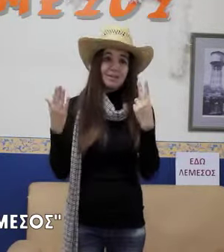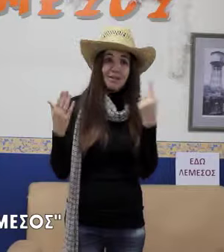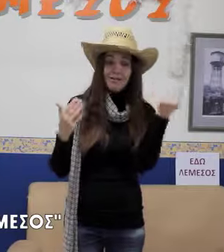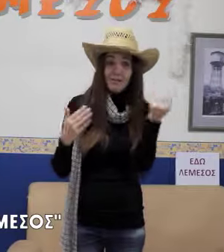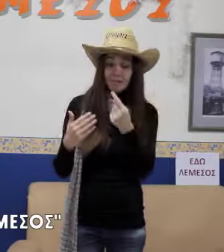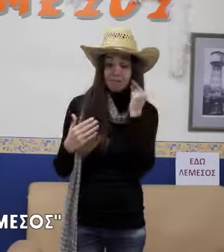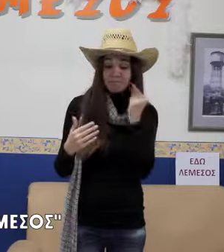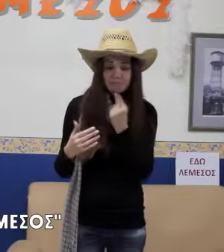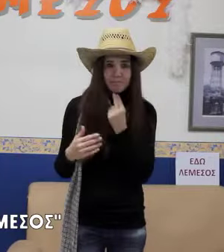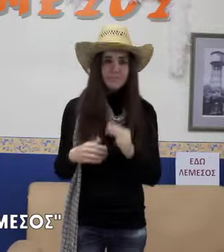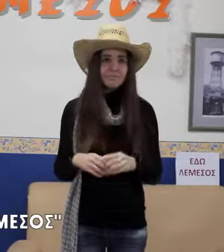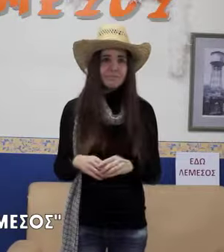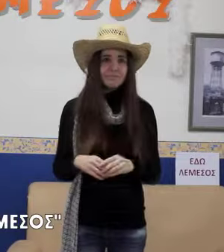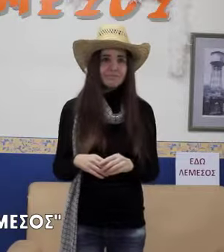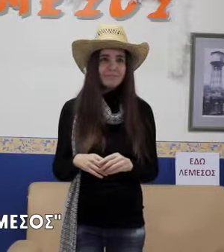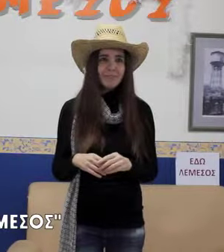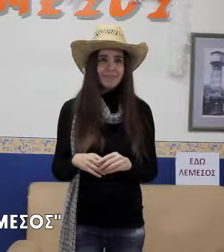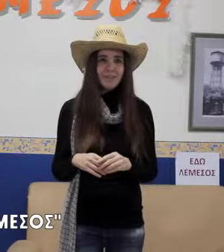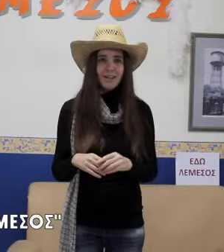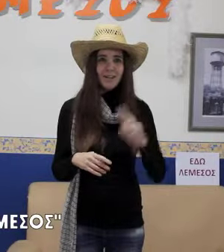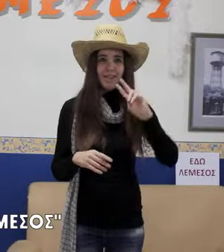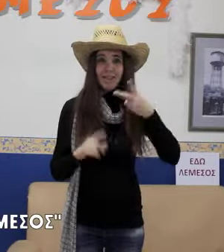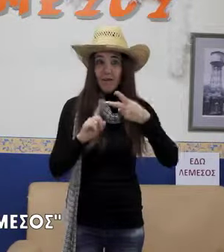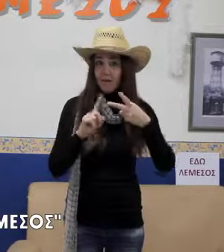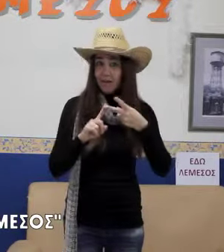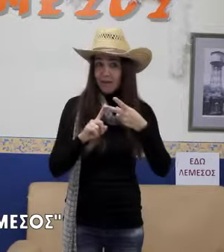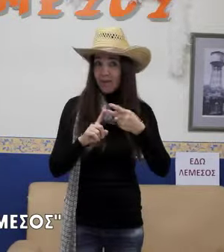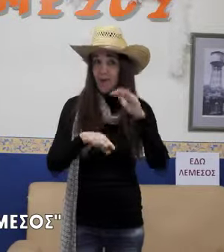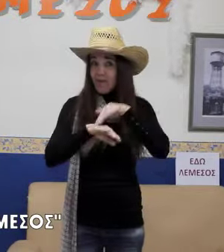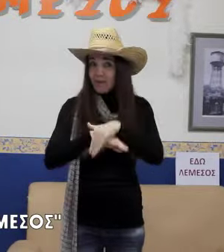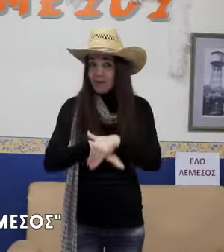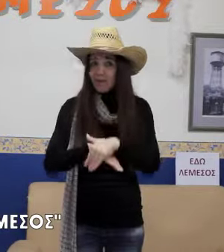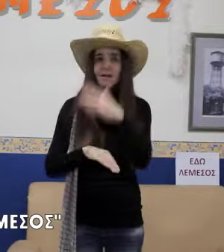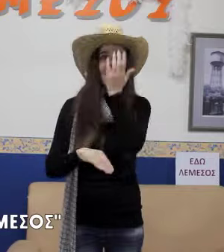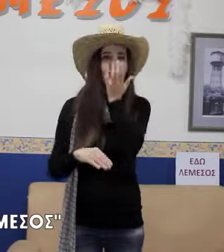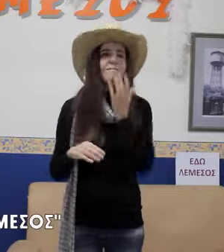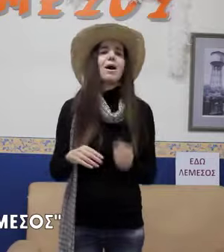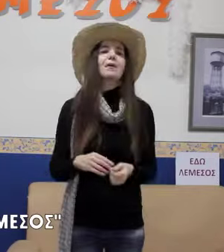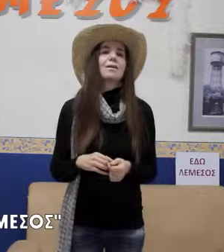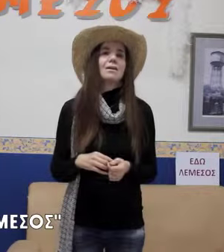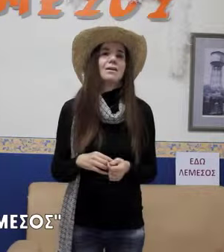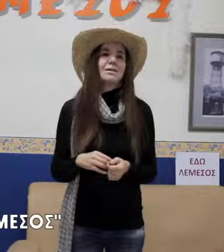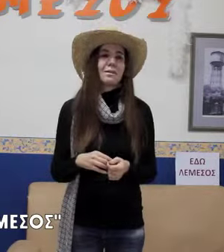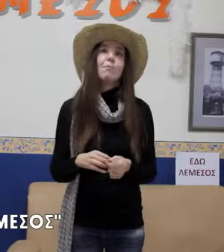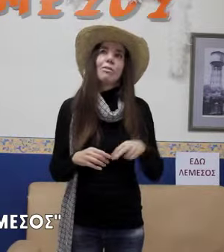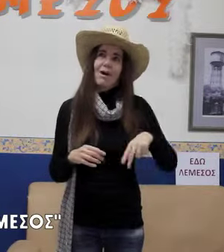7:30 το απόγευμα. Δεύτερη βραδινή καρναβαλίστικη ποδαράτη.